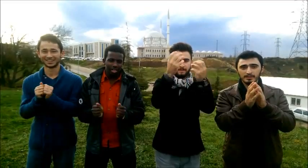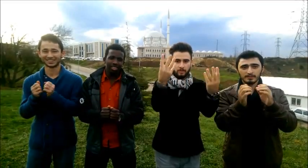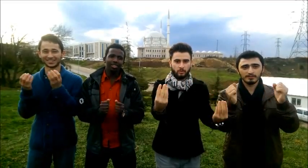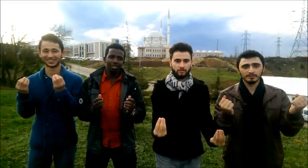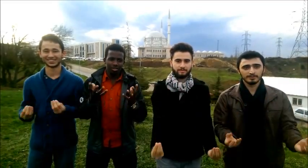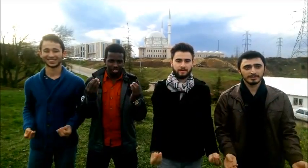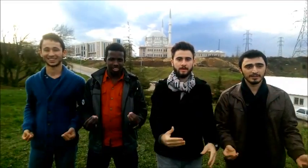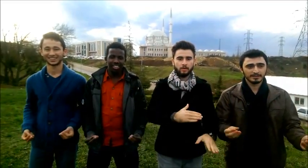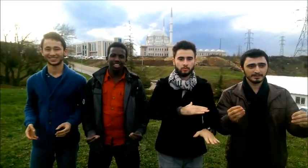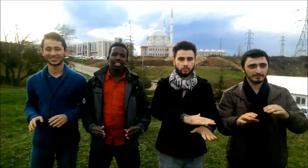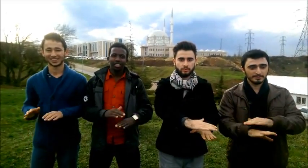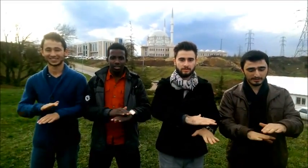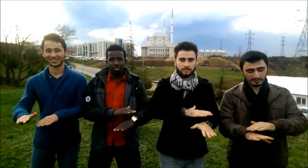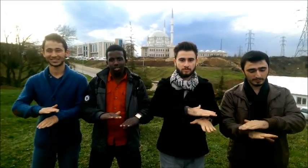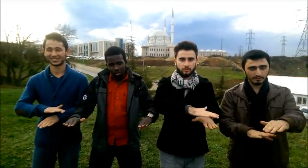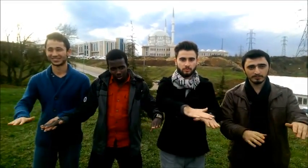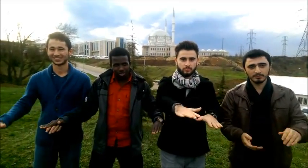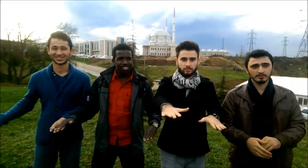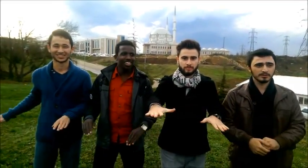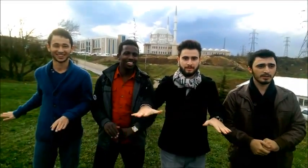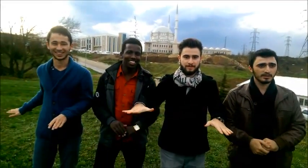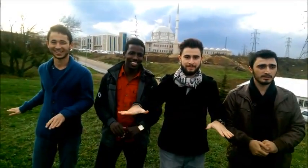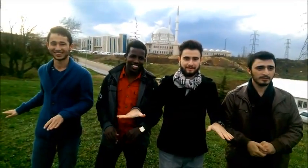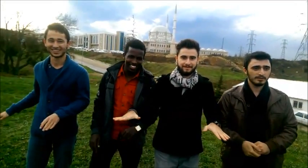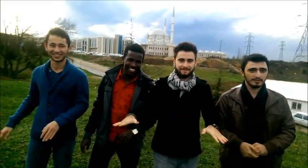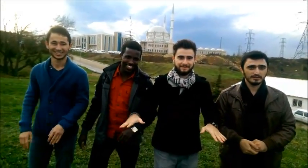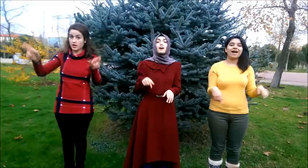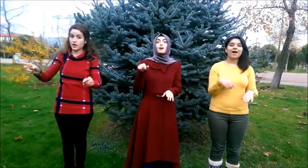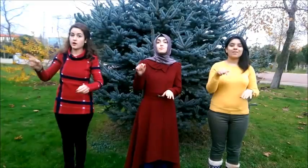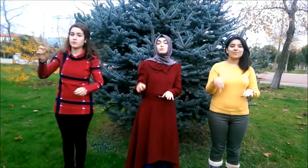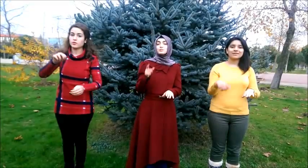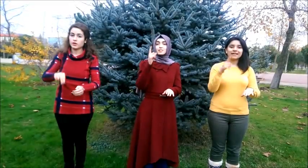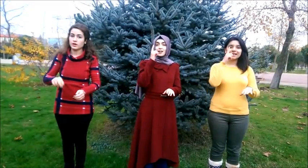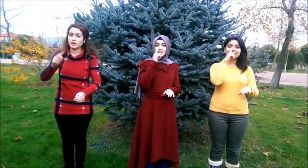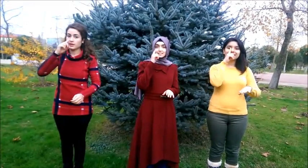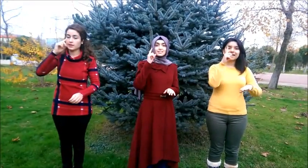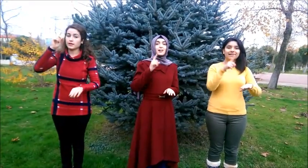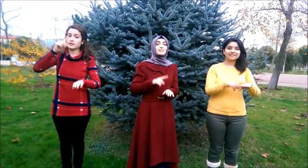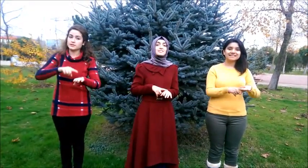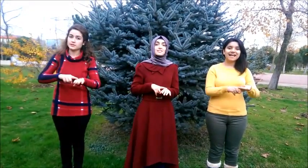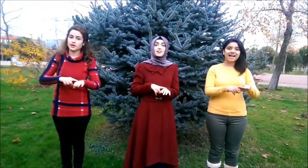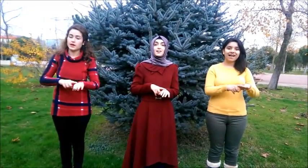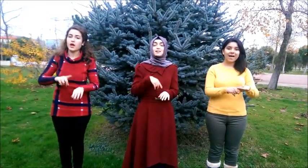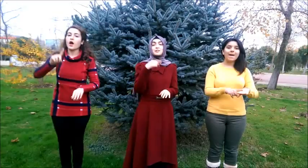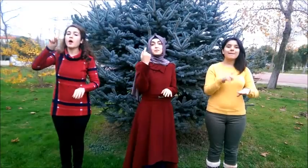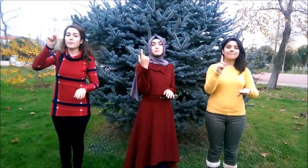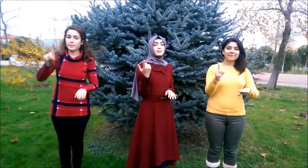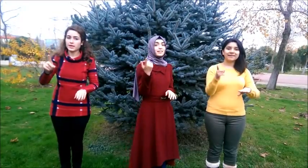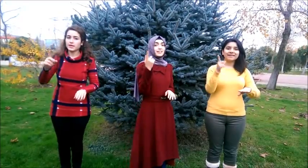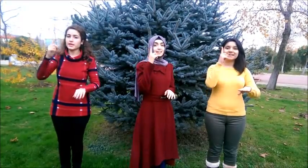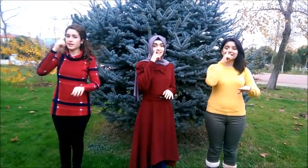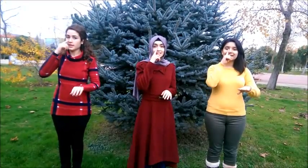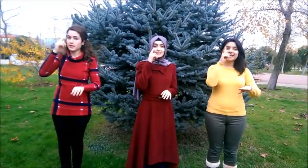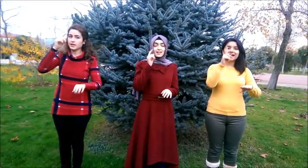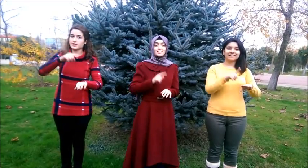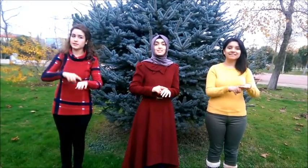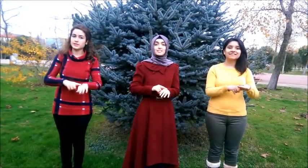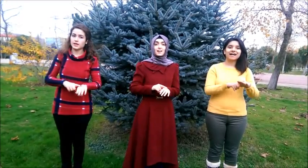olsa, uzansak sonsuza. Bütün dünya buna inansa, bir inansa,